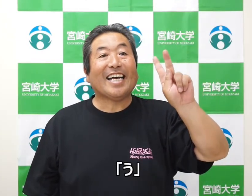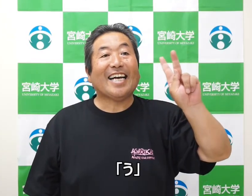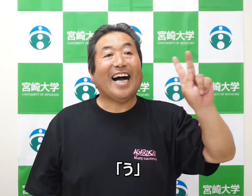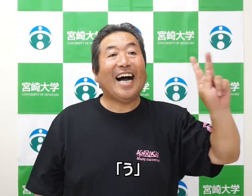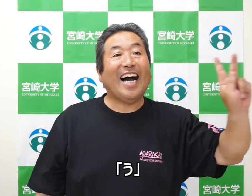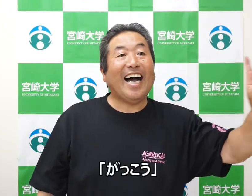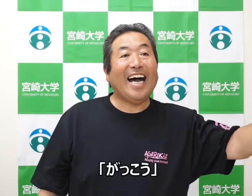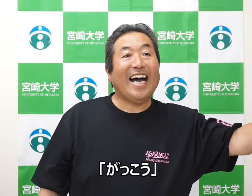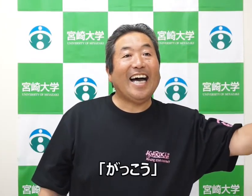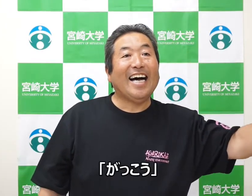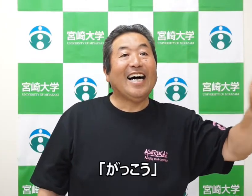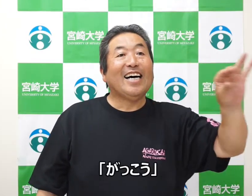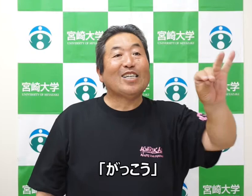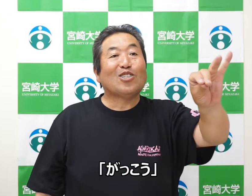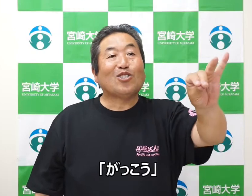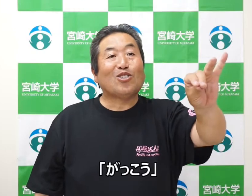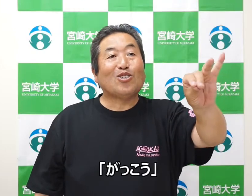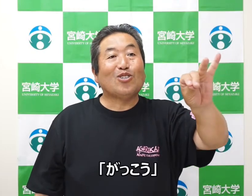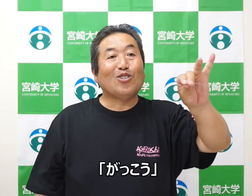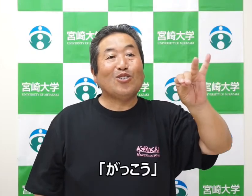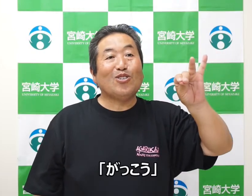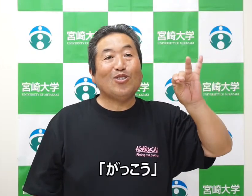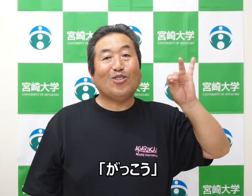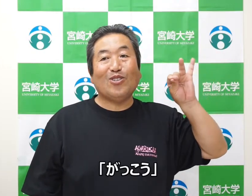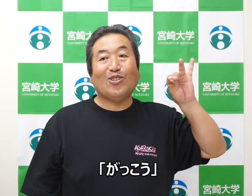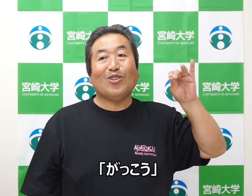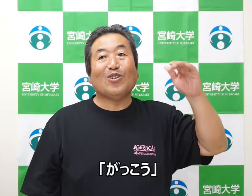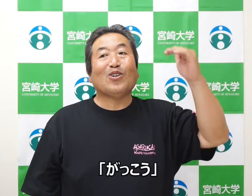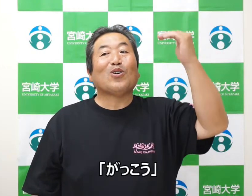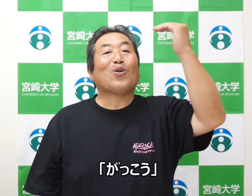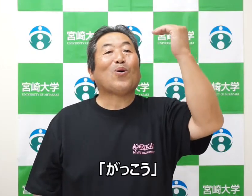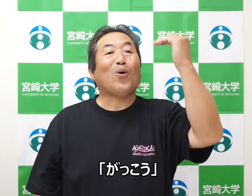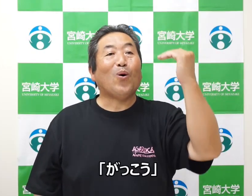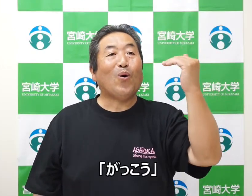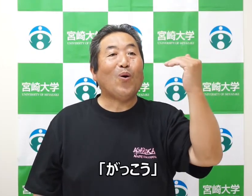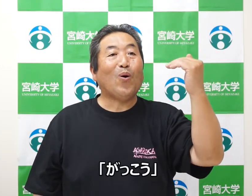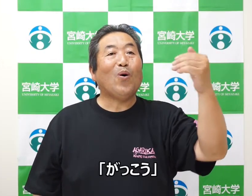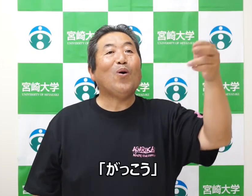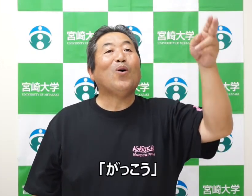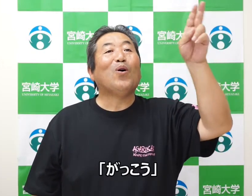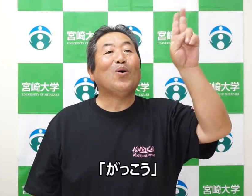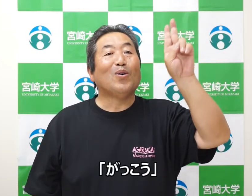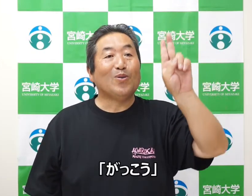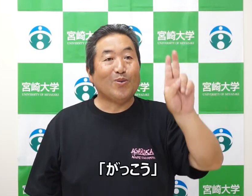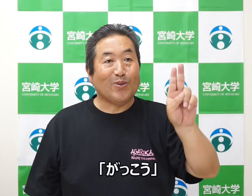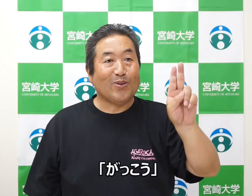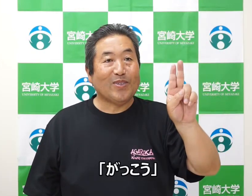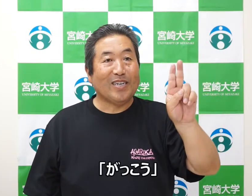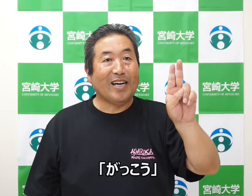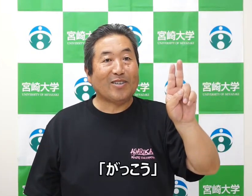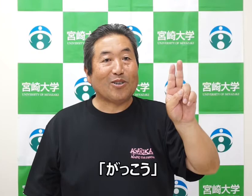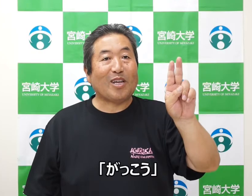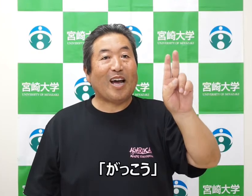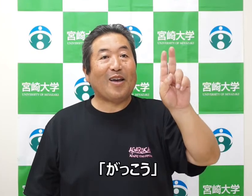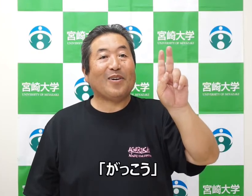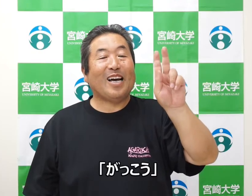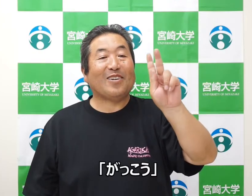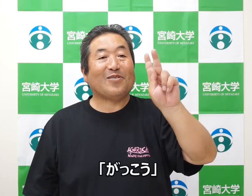が、つ、こう、う、ちょっと早く行きます